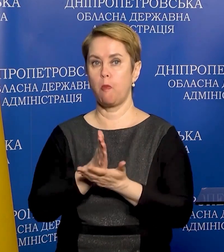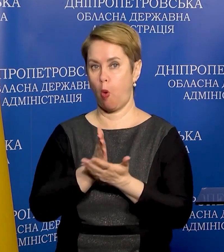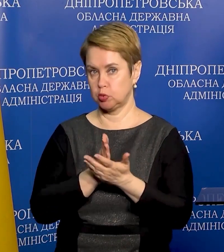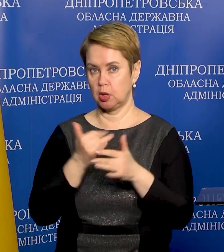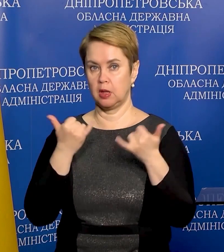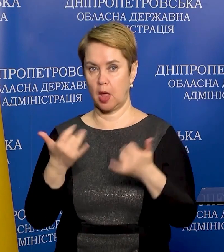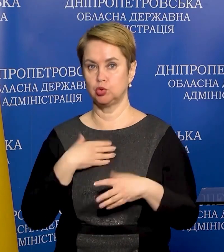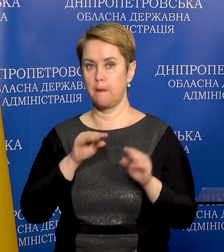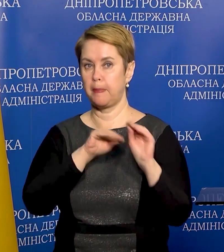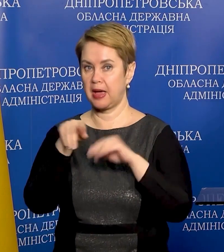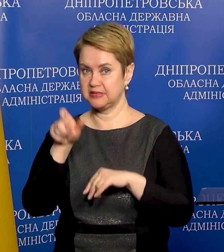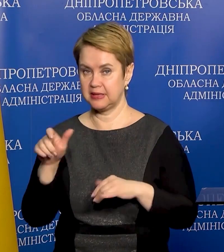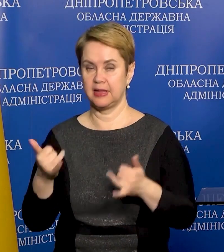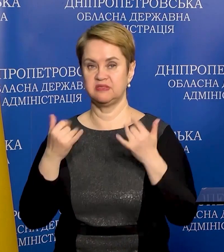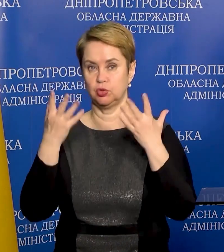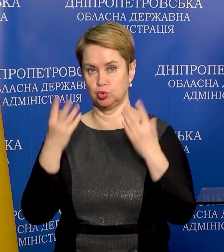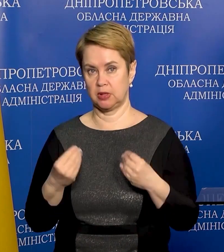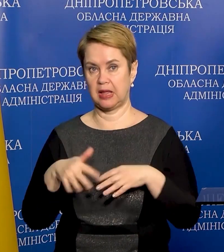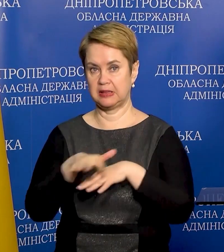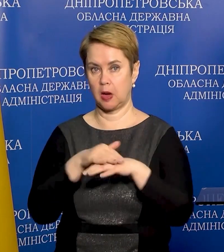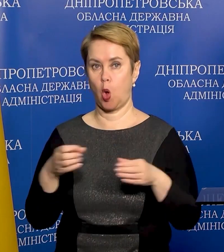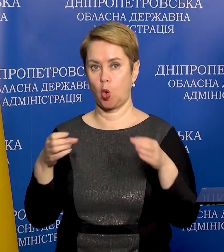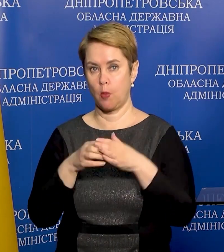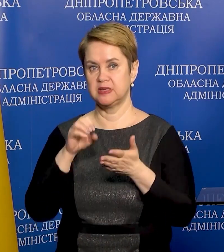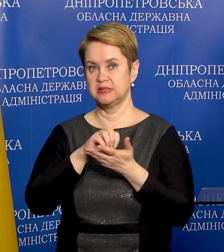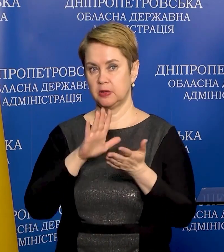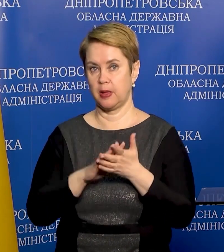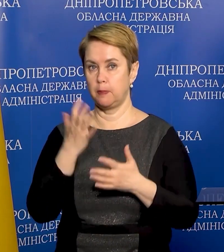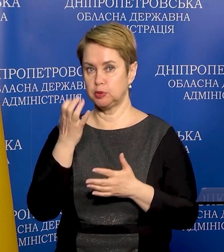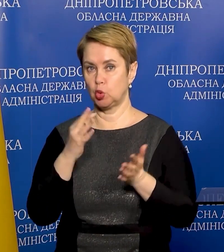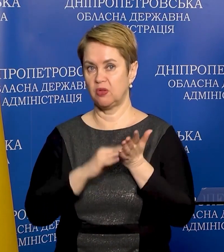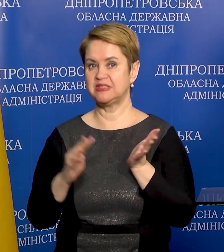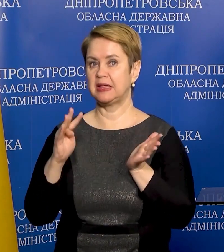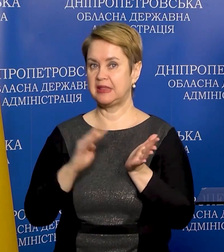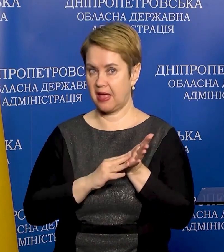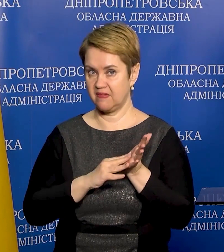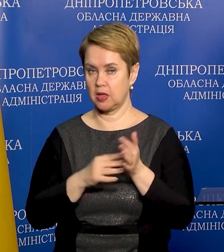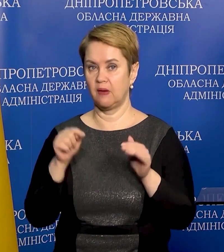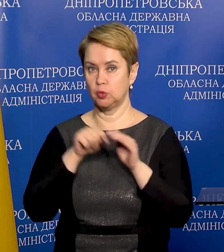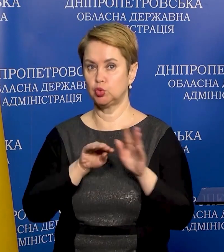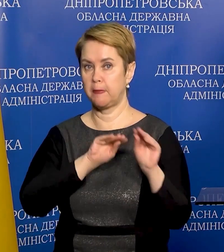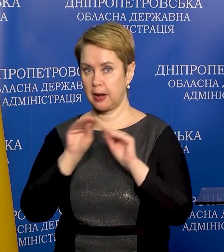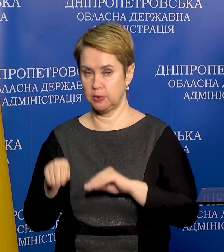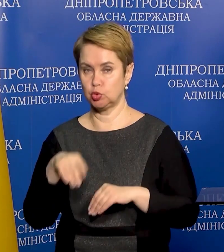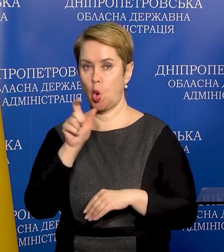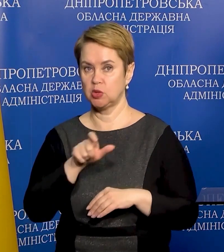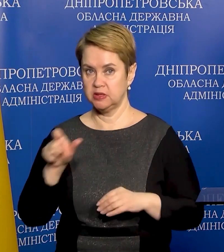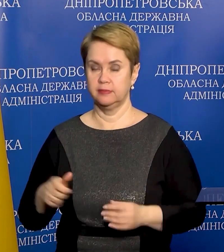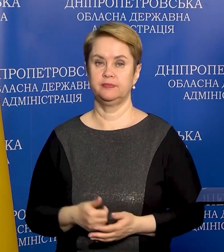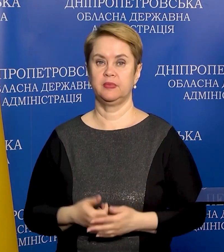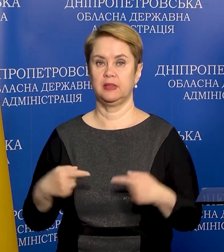послуги нашим переселенцям, адже на сьогоднішній день на території громади зареєстровано 599 внутрішньо переміщених